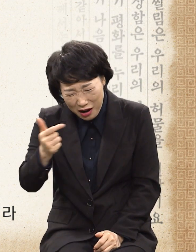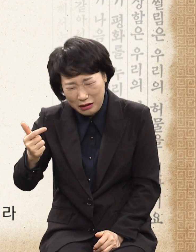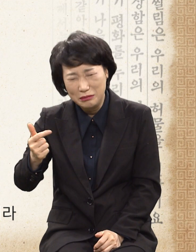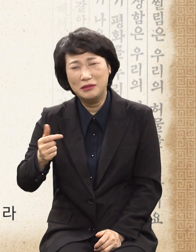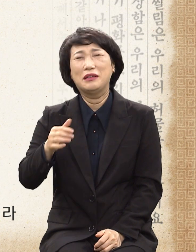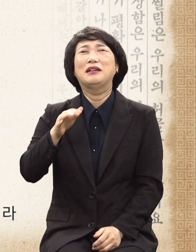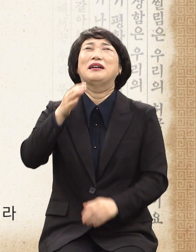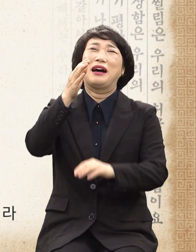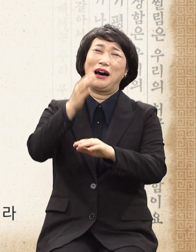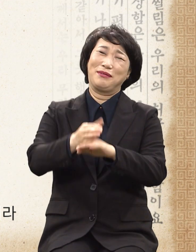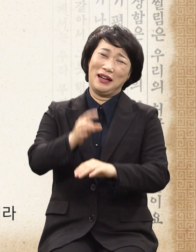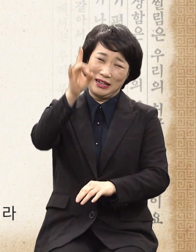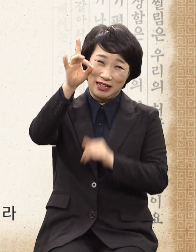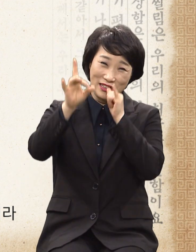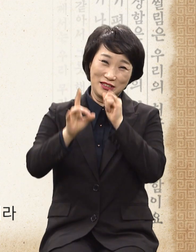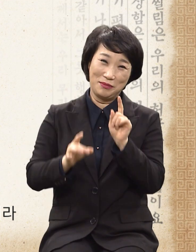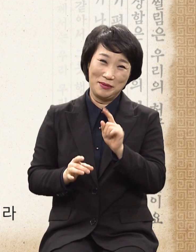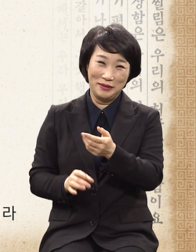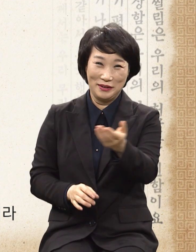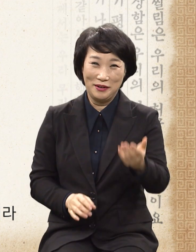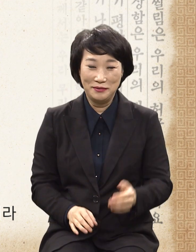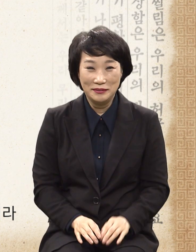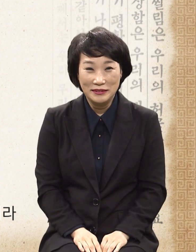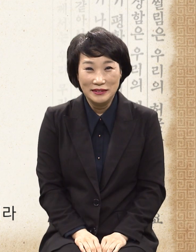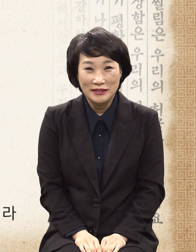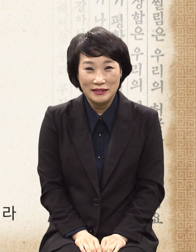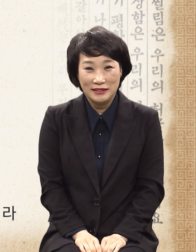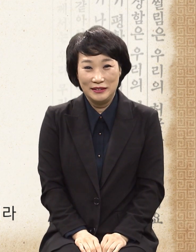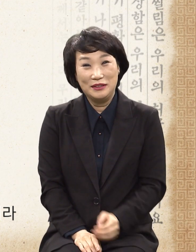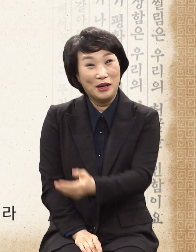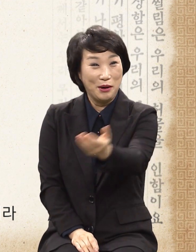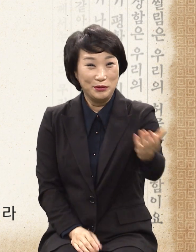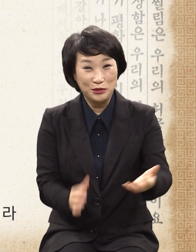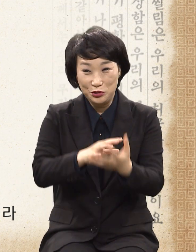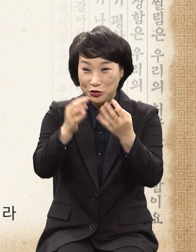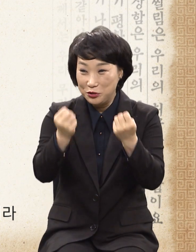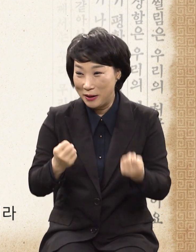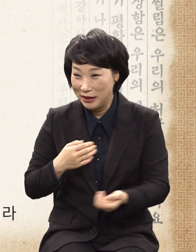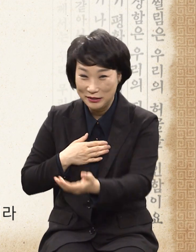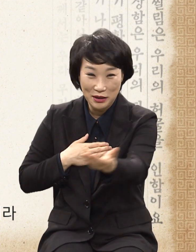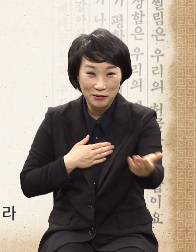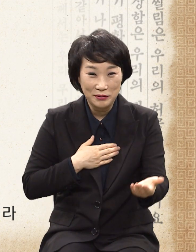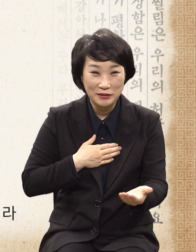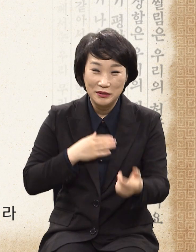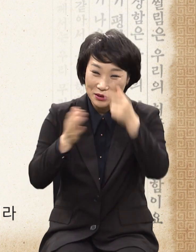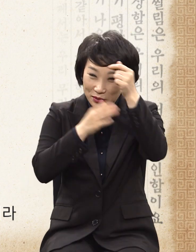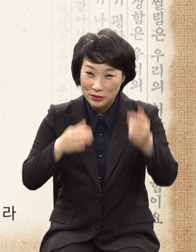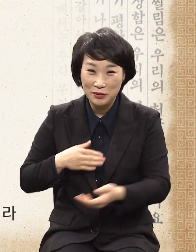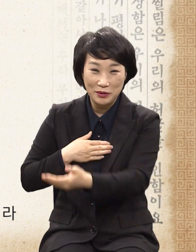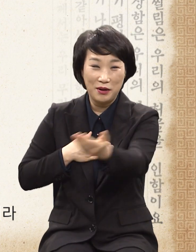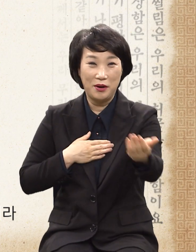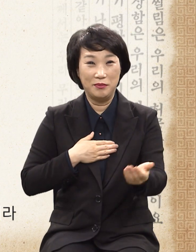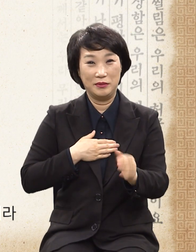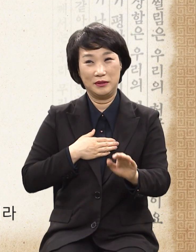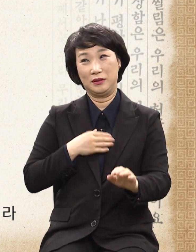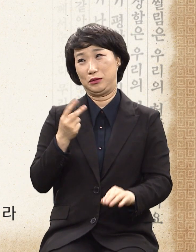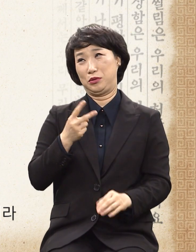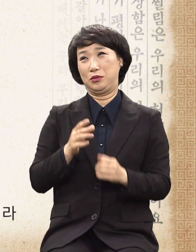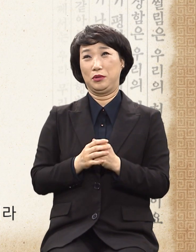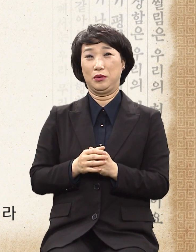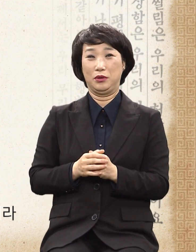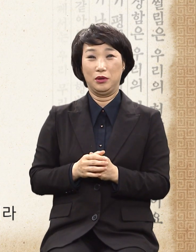너무 감사한 것은 보세요. 여기 있는 수많은 우리 교인들이,